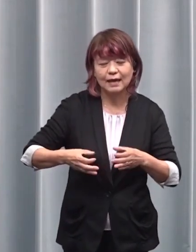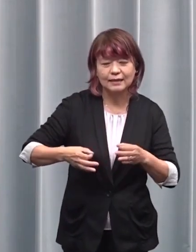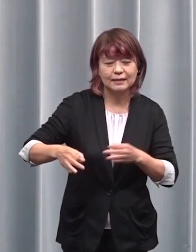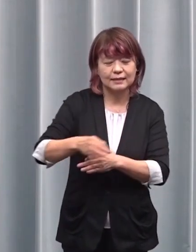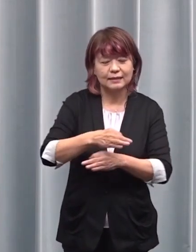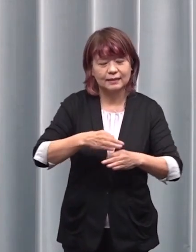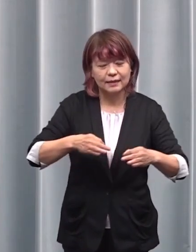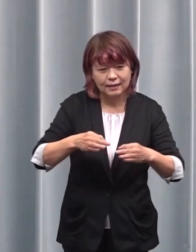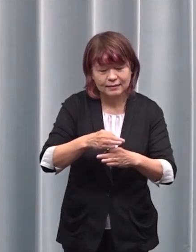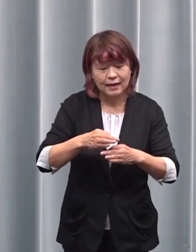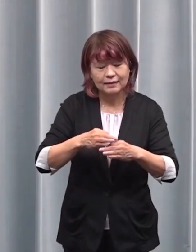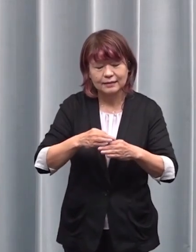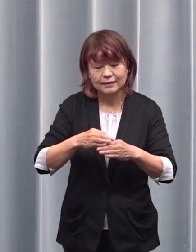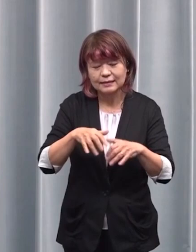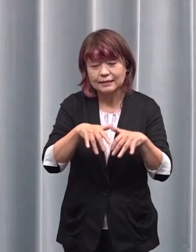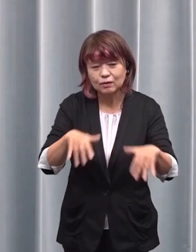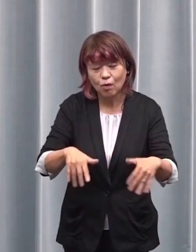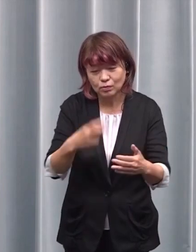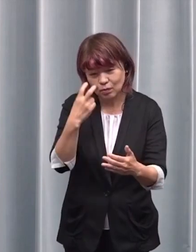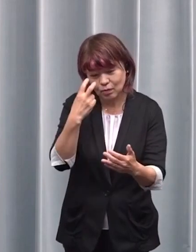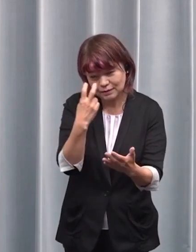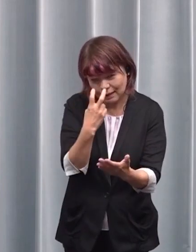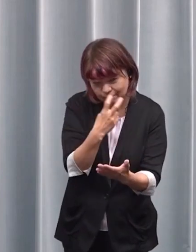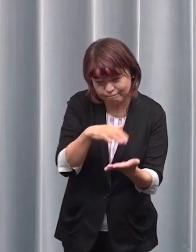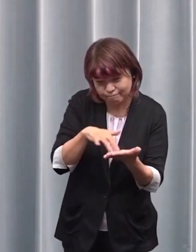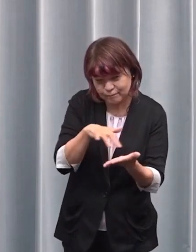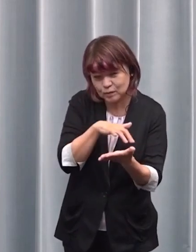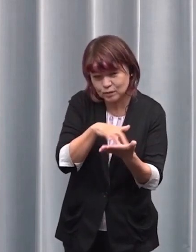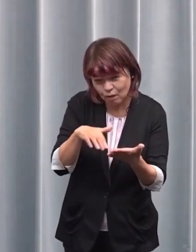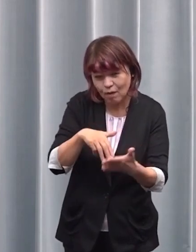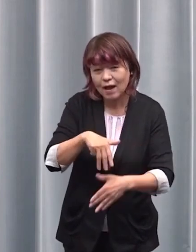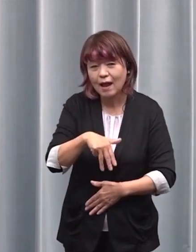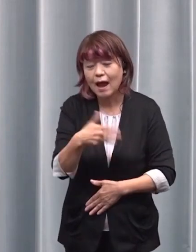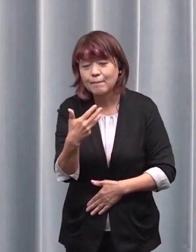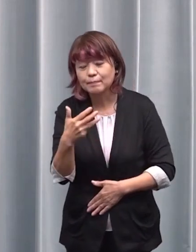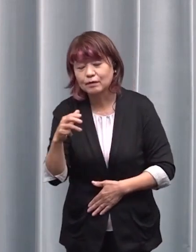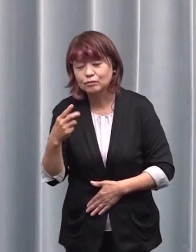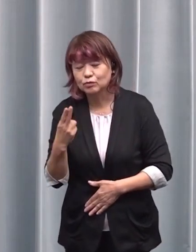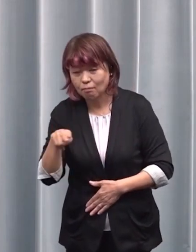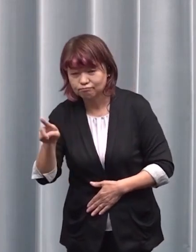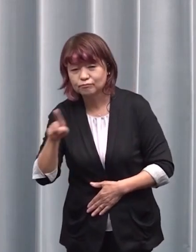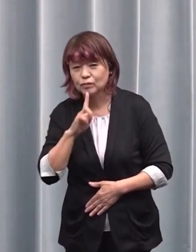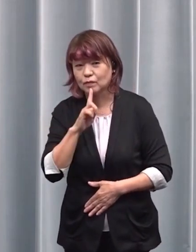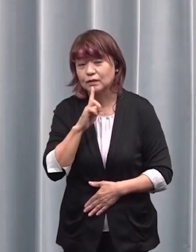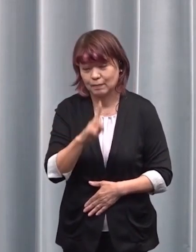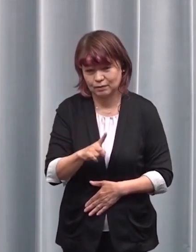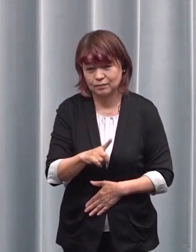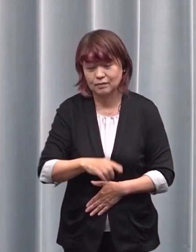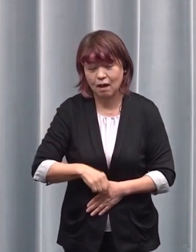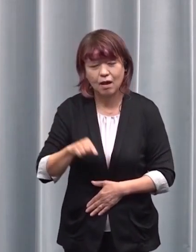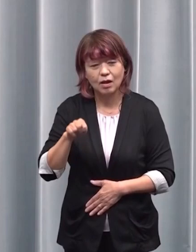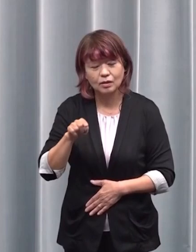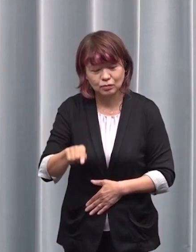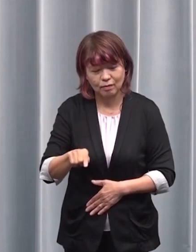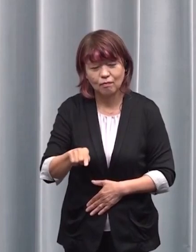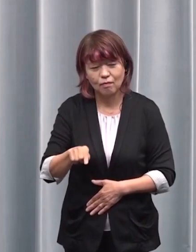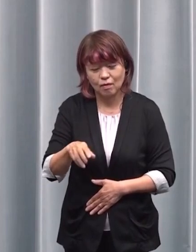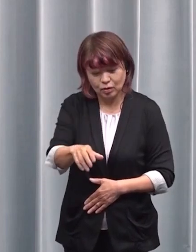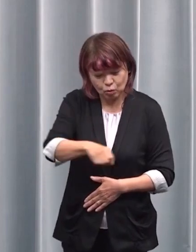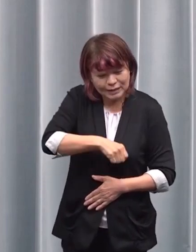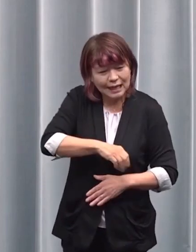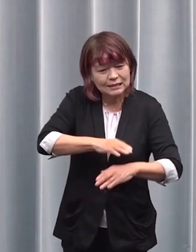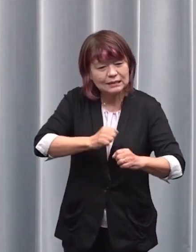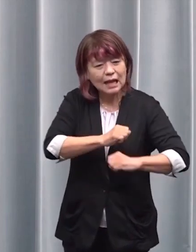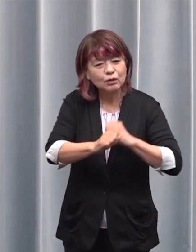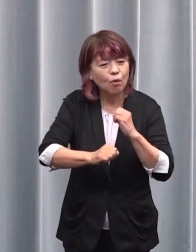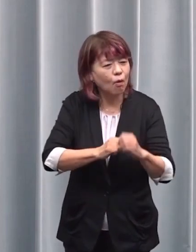ると約880トンと推計されていますが、その取り出し作業は世界的にも前例のない困難な取り組み